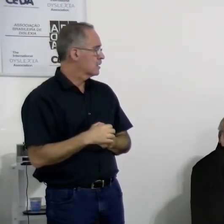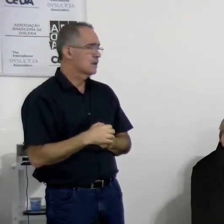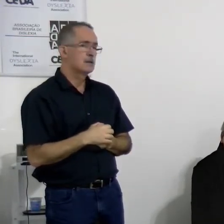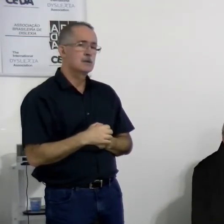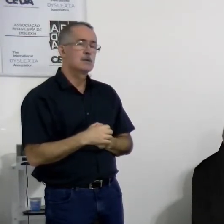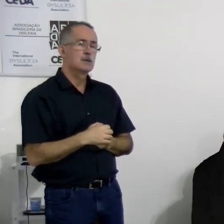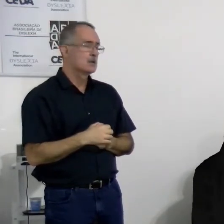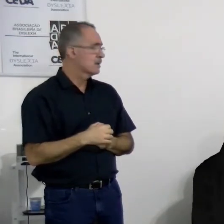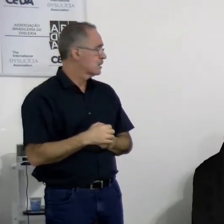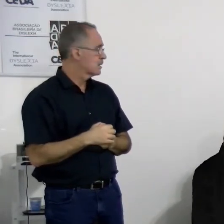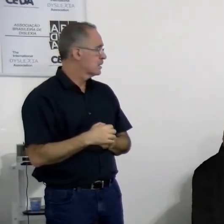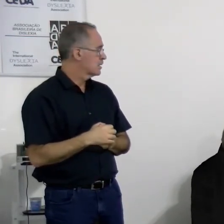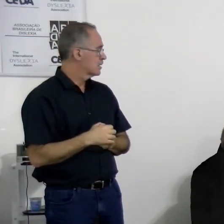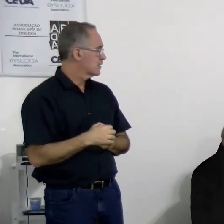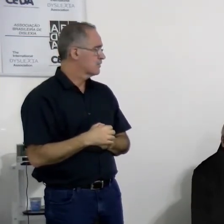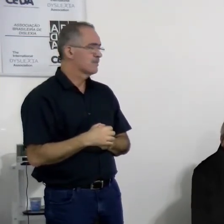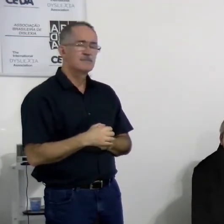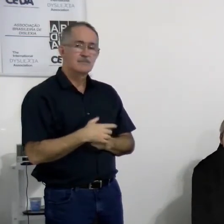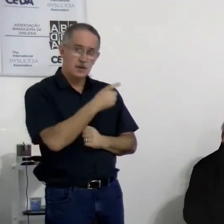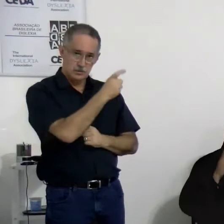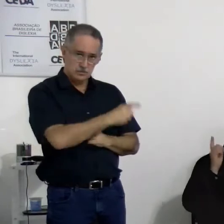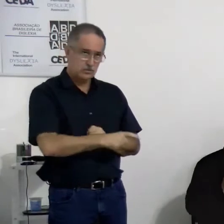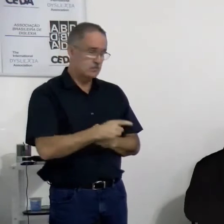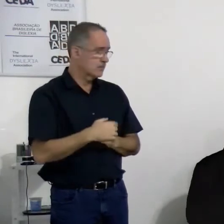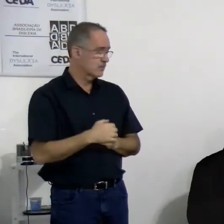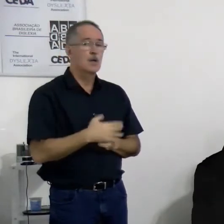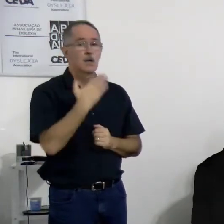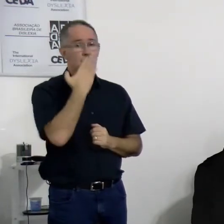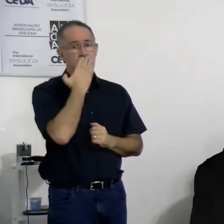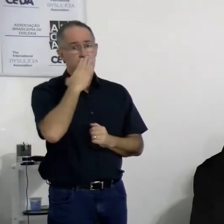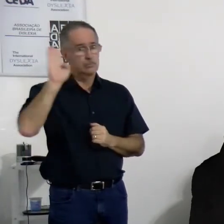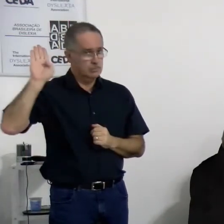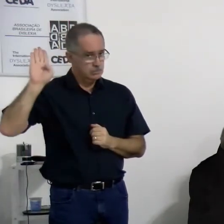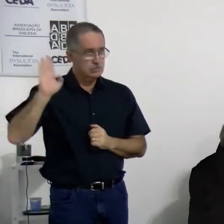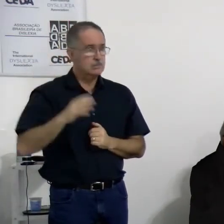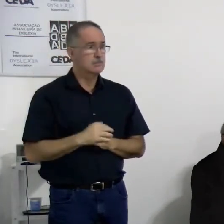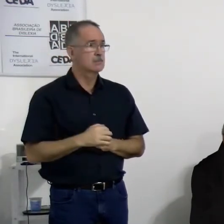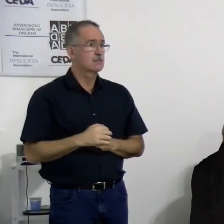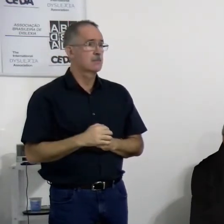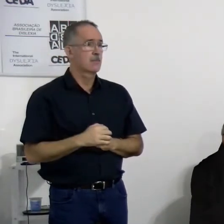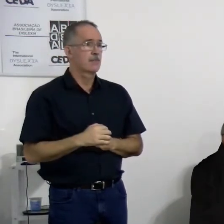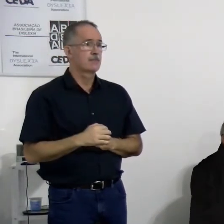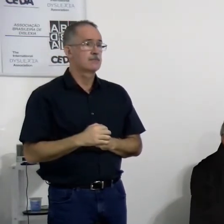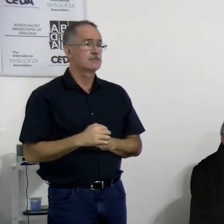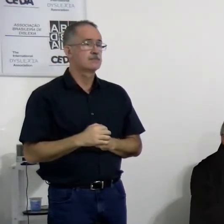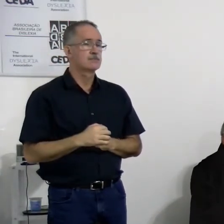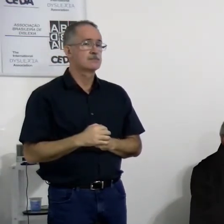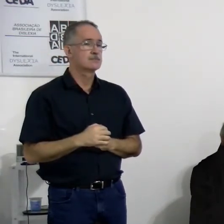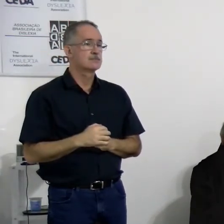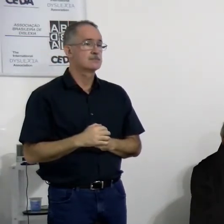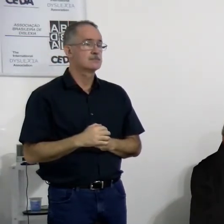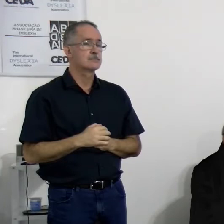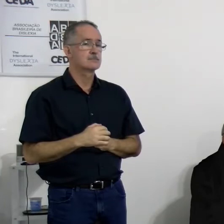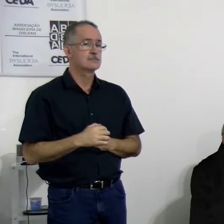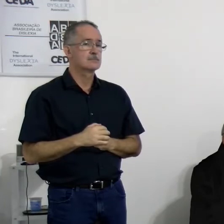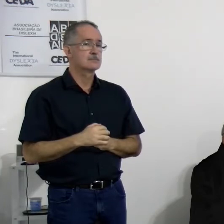Yeah, she has. You remember? She has promised us. Yeah. Well, she promessa dívida. She's very. She will follow through because she's. I